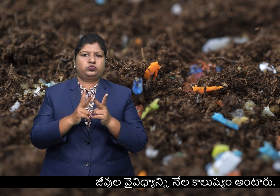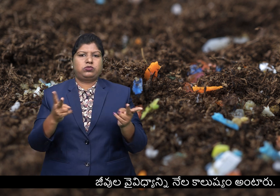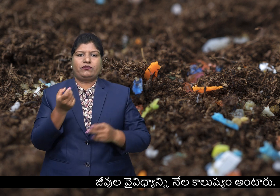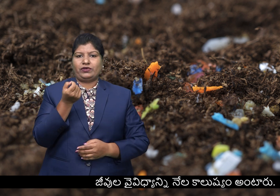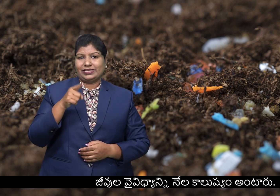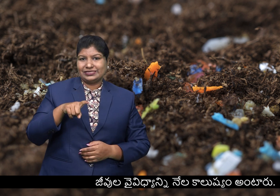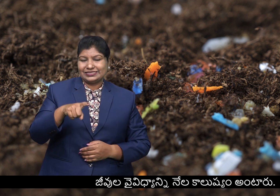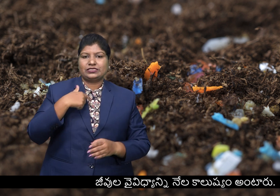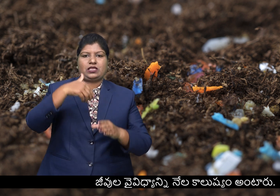కాలుష్యం అంటారు.